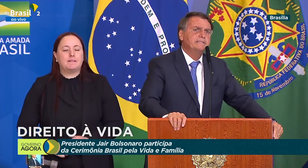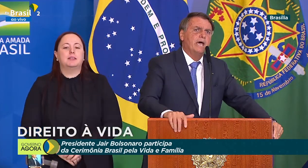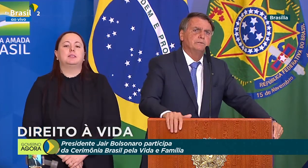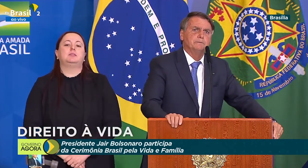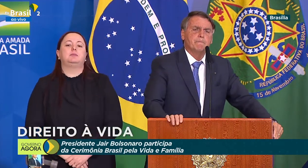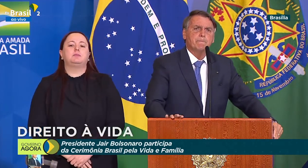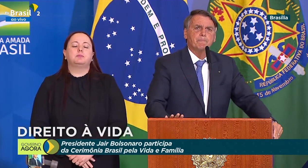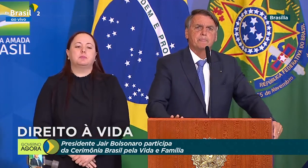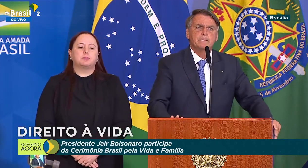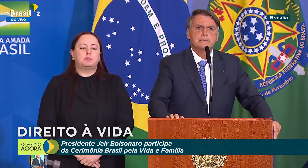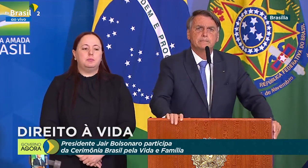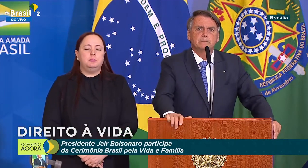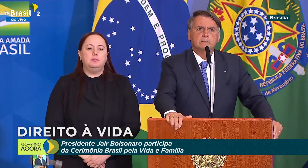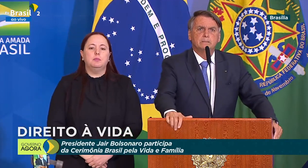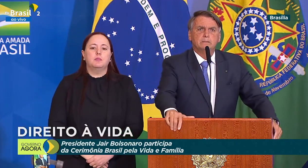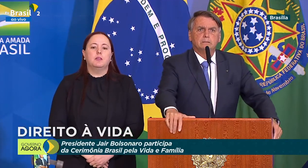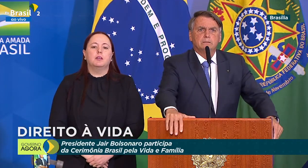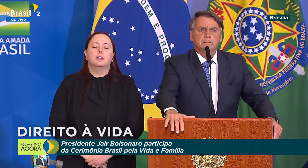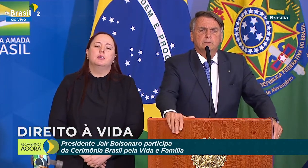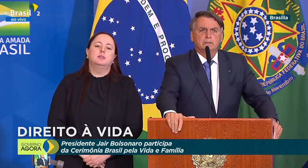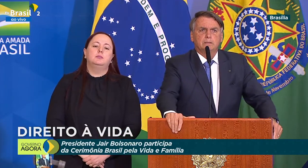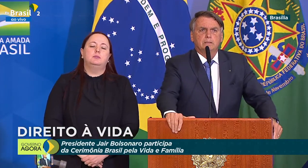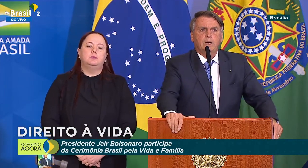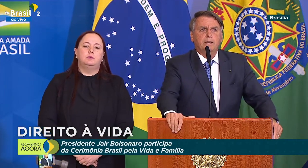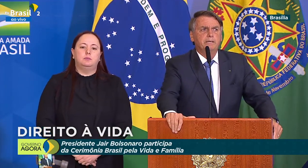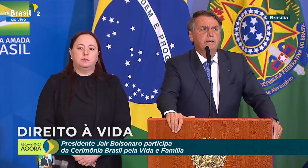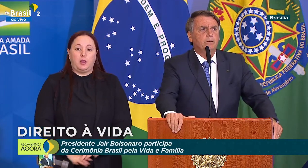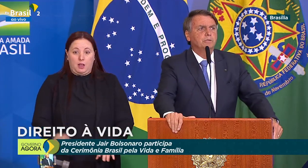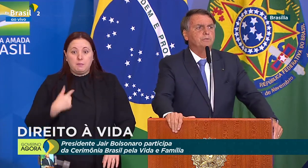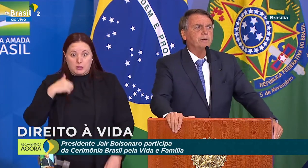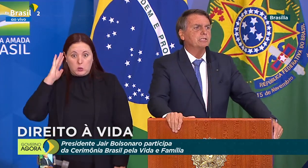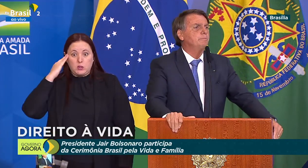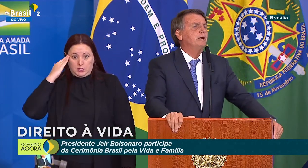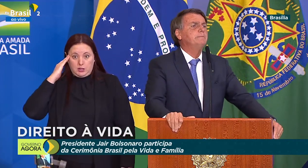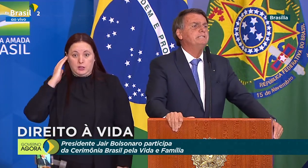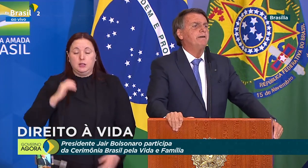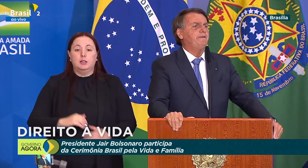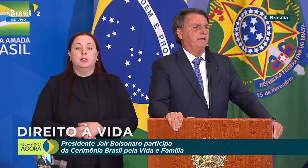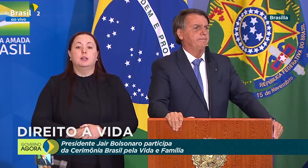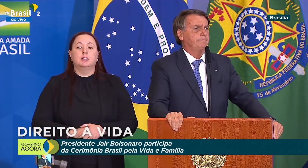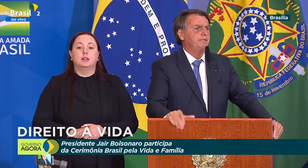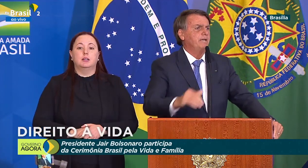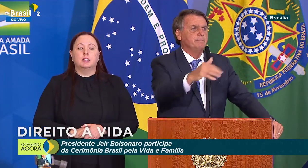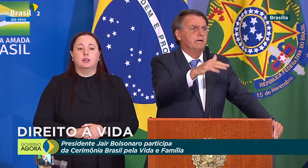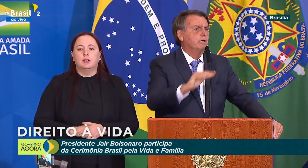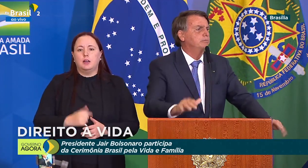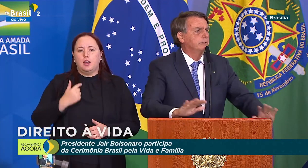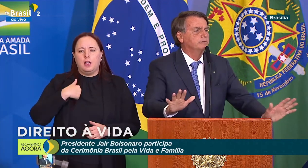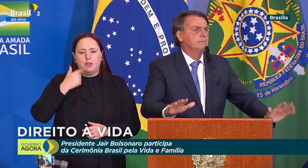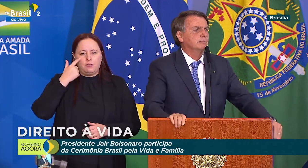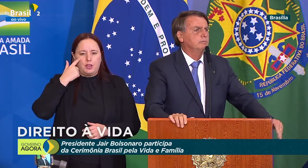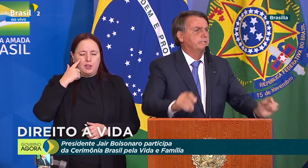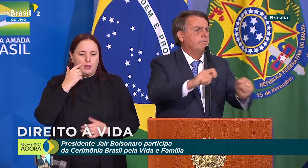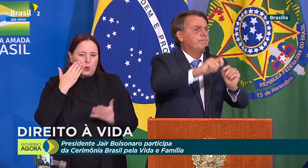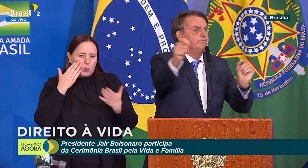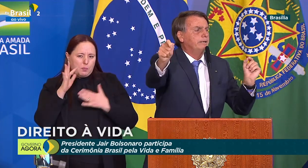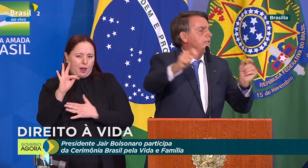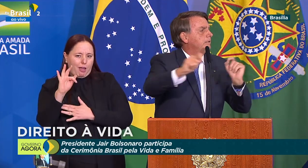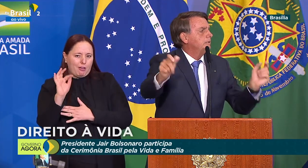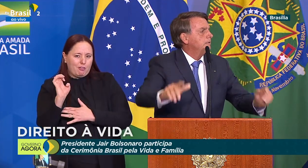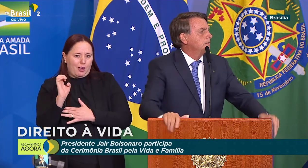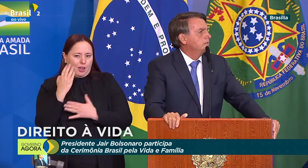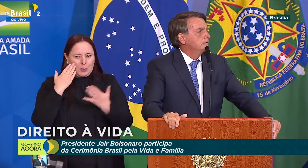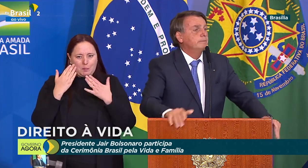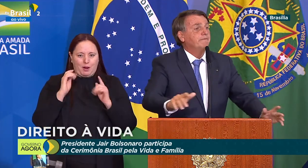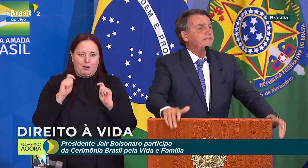é mas eu entendo e aqui o outono você não pode medir até medir a minha com a tua não temos como não